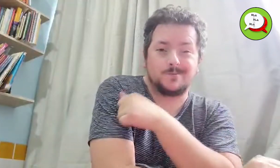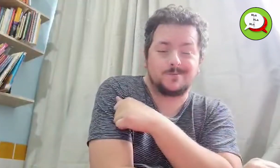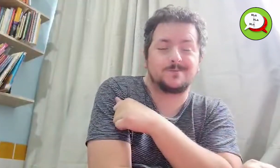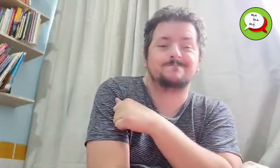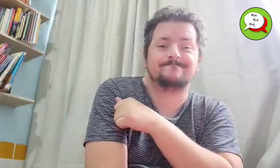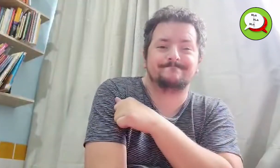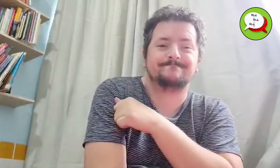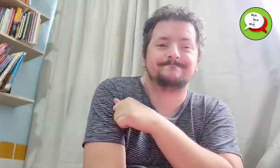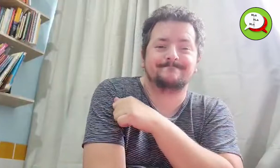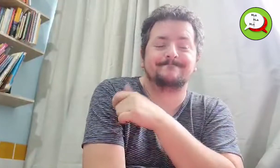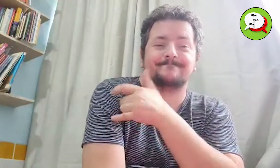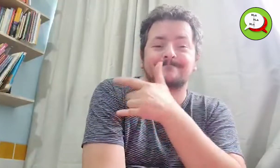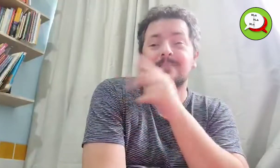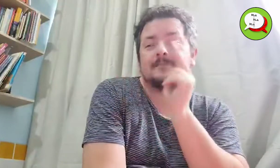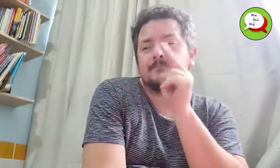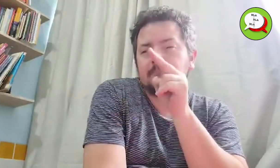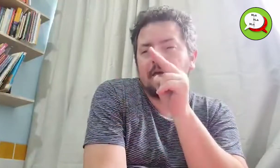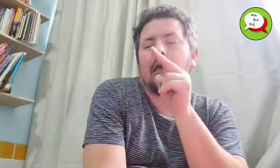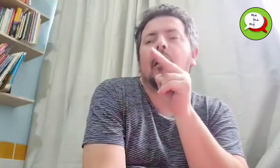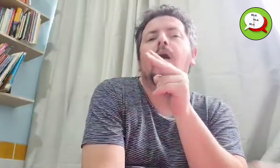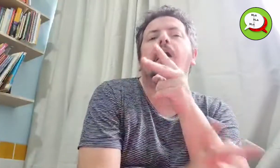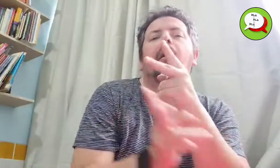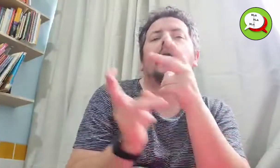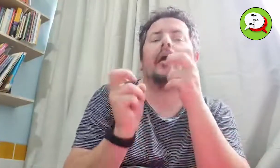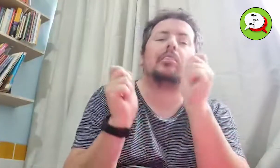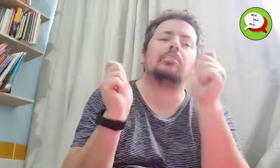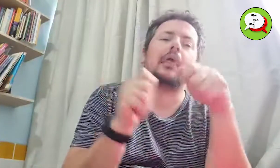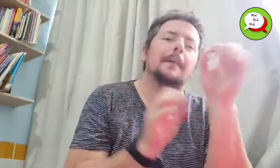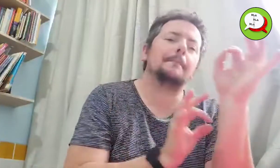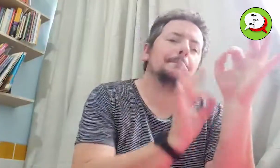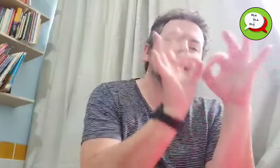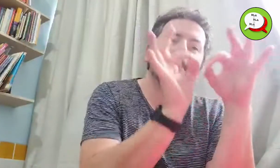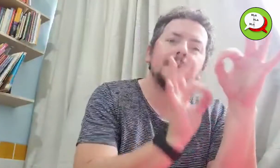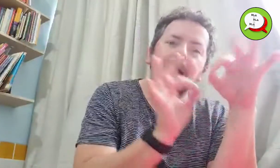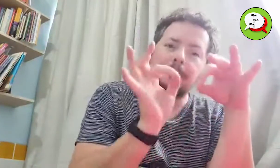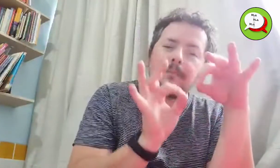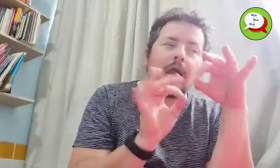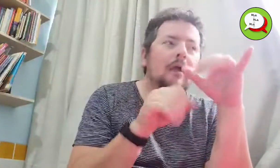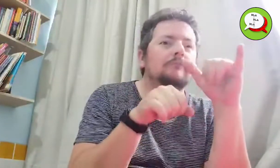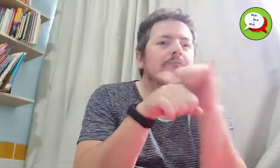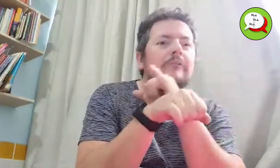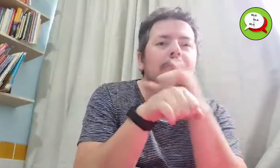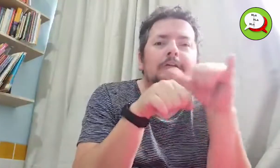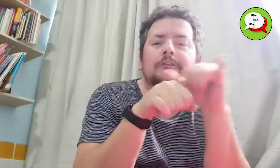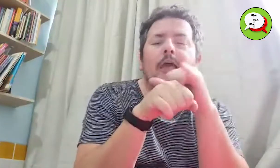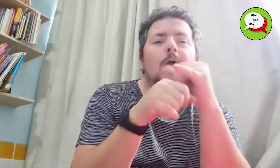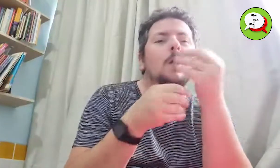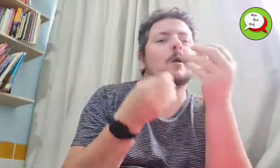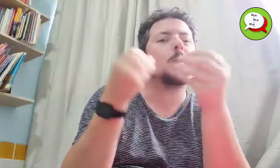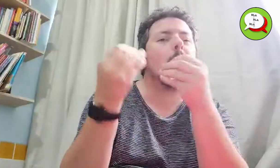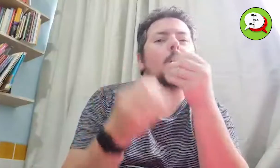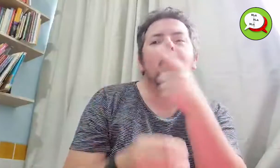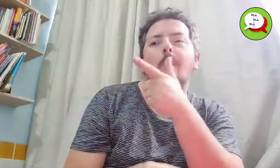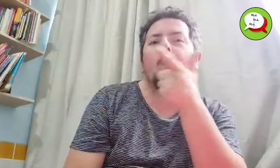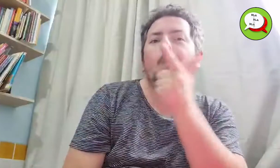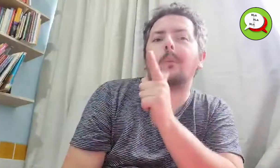alunos surdos. Então, isso é muito importante, porque daí depois você vai conseguir fazer o seu planejamento